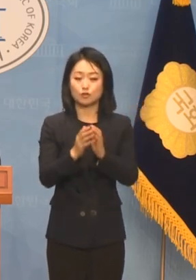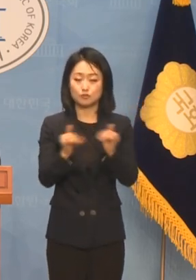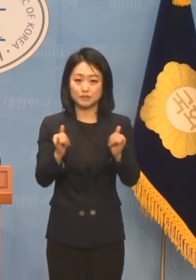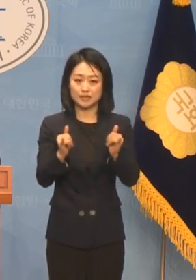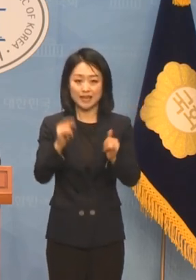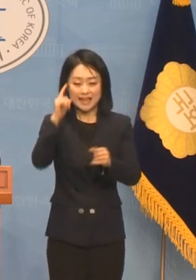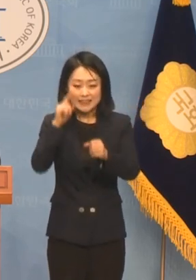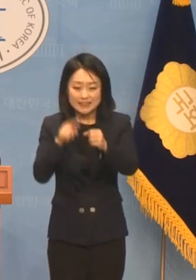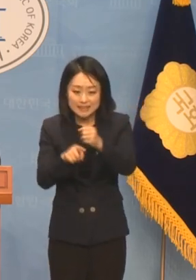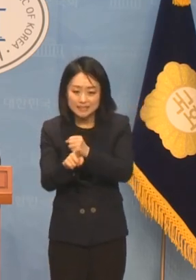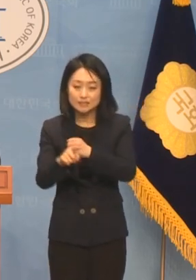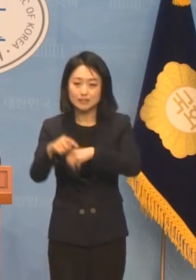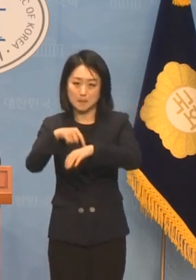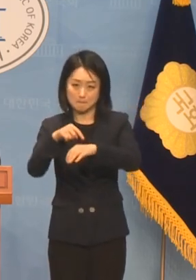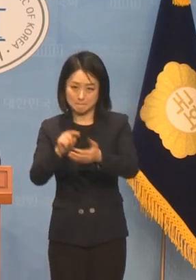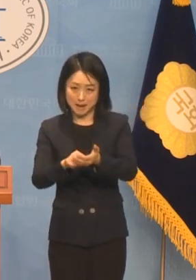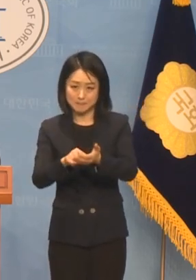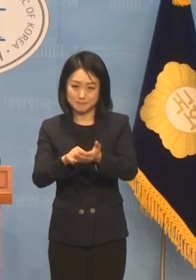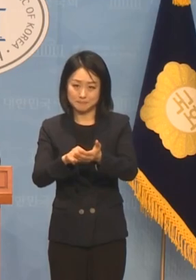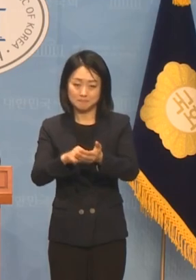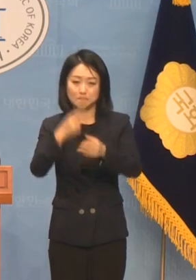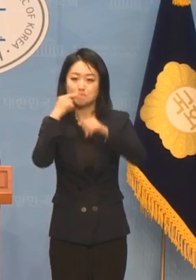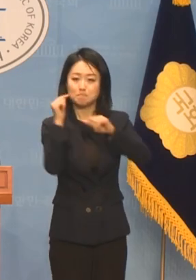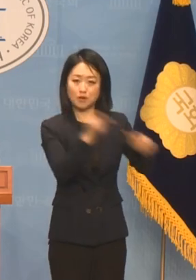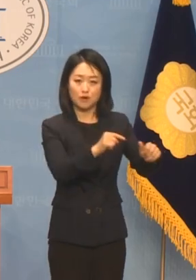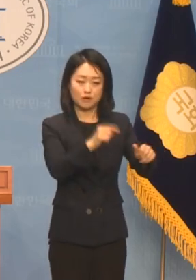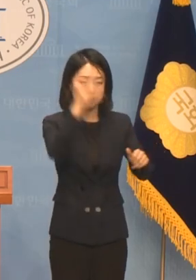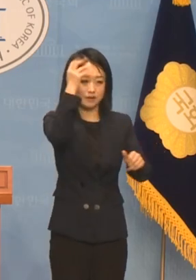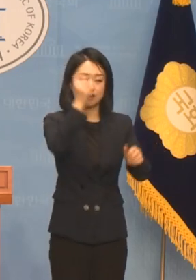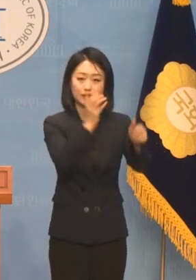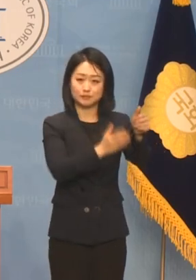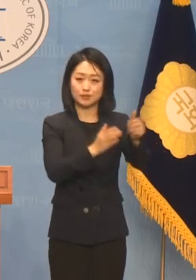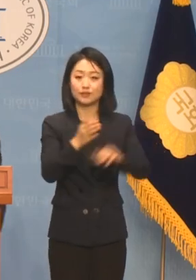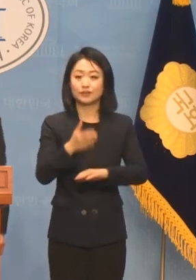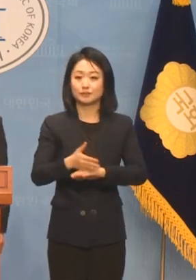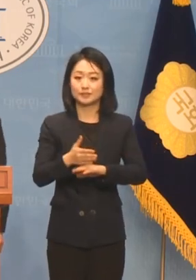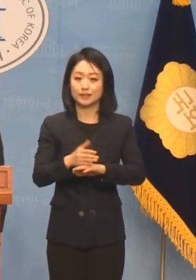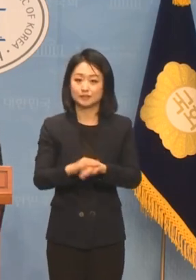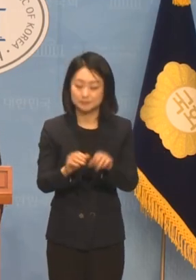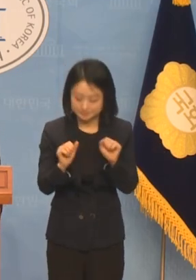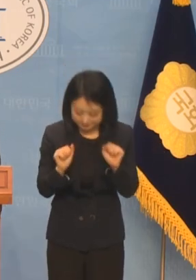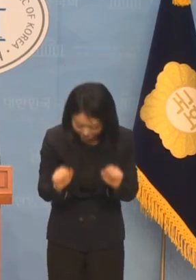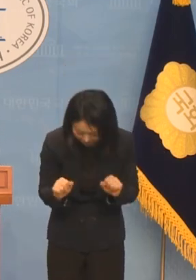국민의 뜻입니다. 그게 국민의 명령입니다. 고맙습니다.